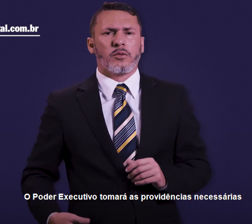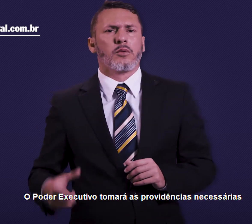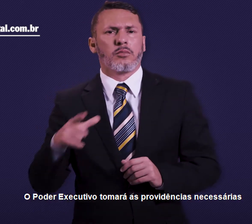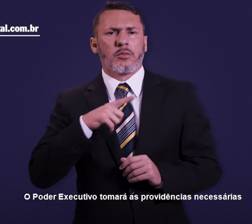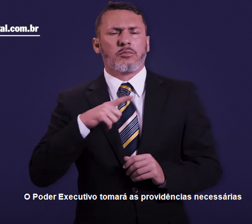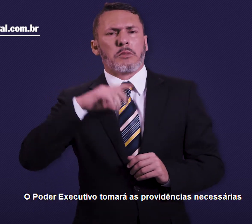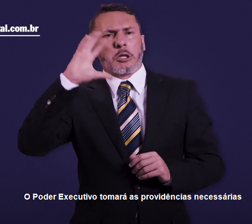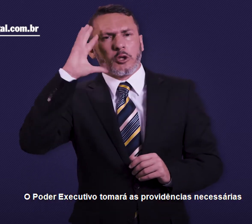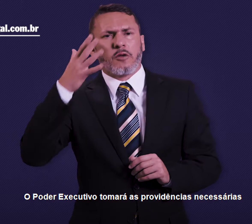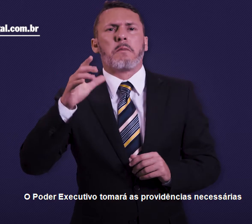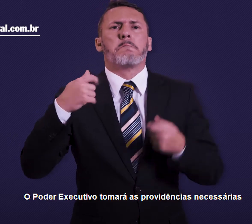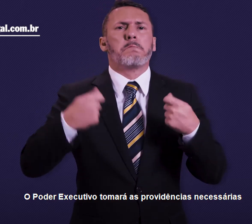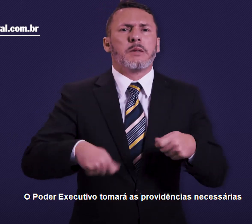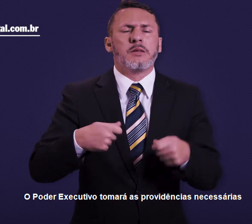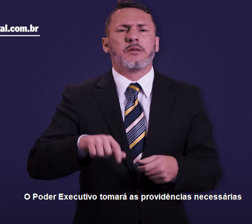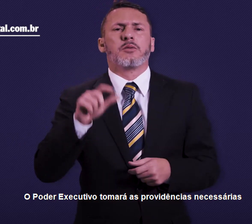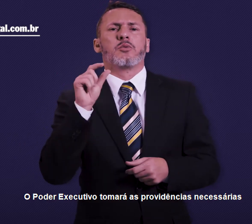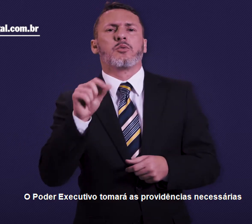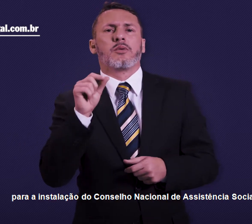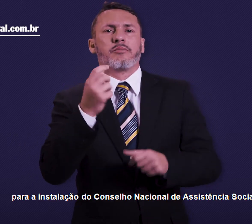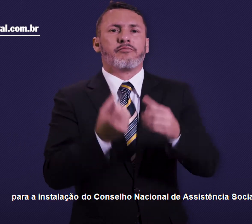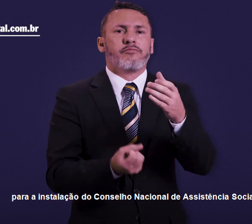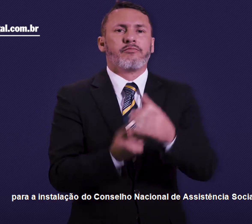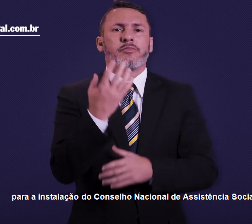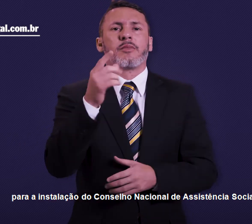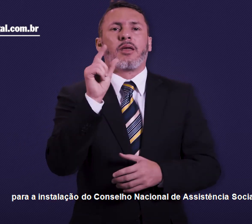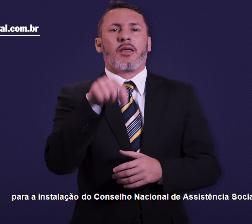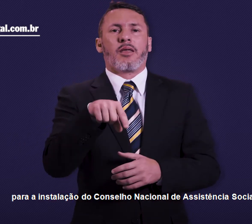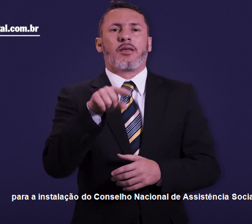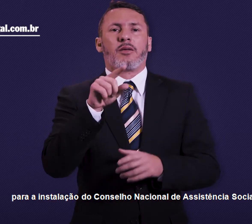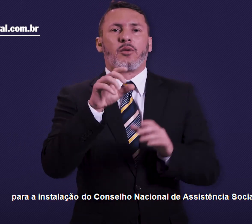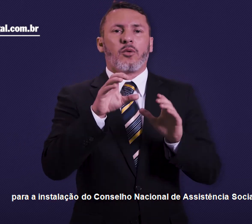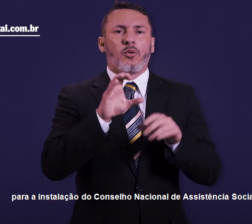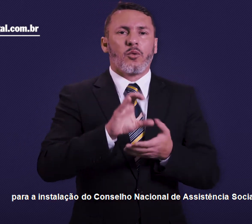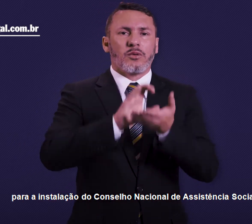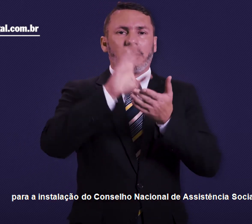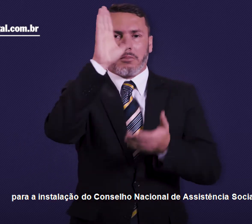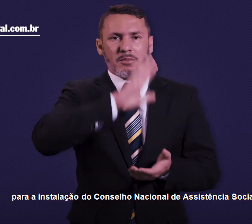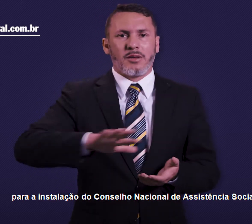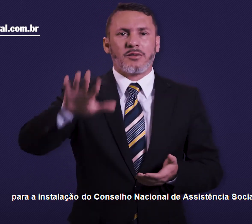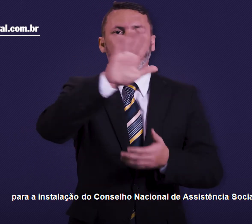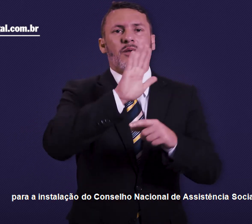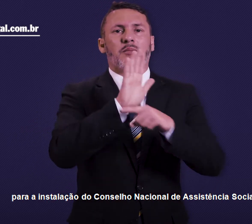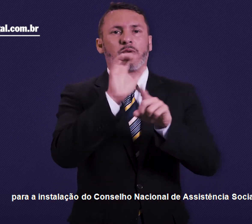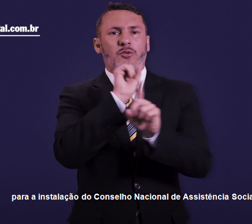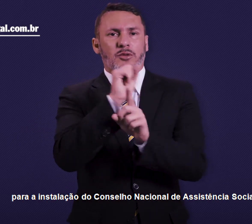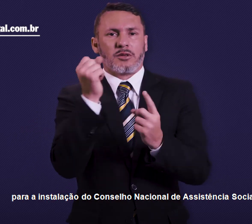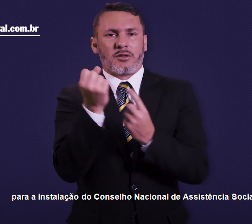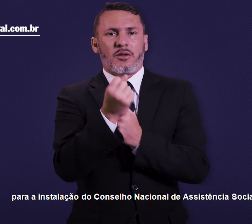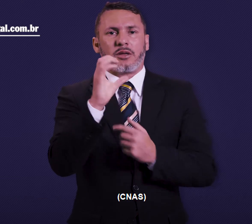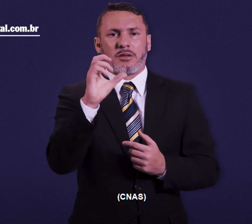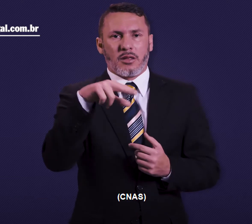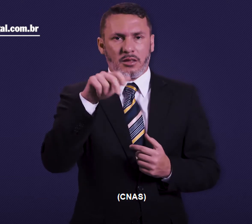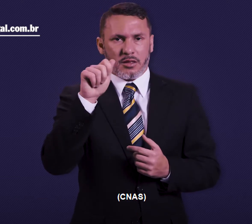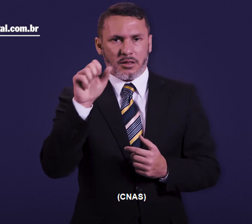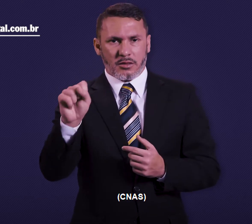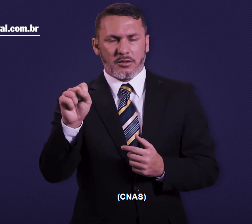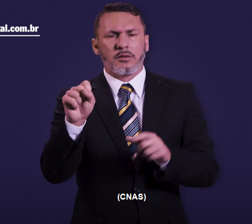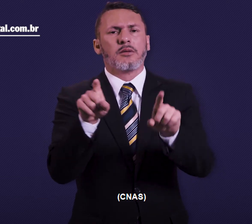Executivo tomará as providências necessárias para a instalação do Conselho Nacional de Assistência Social, CNAS,